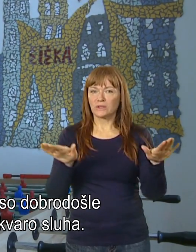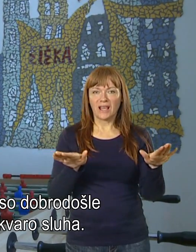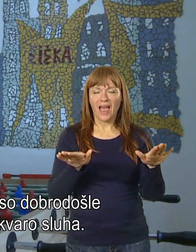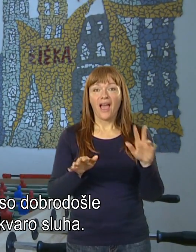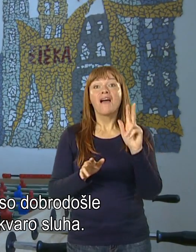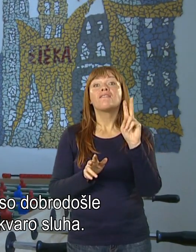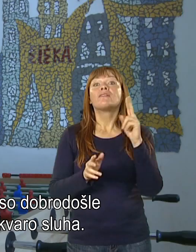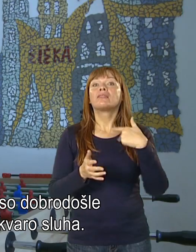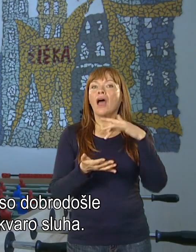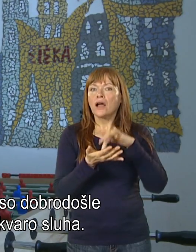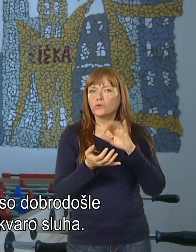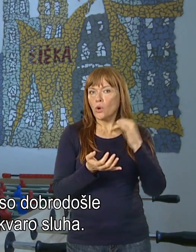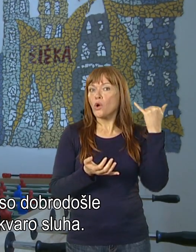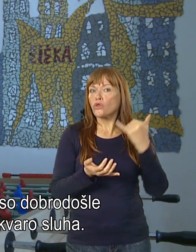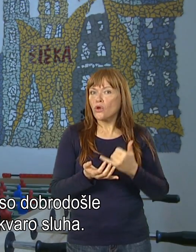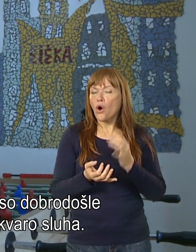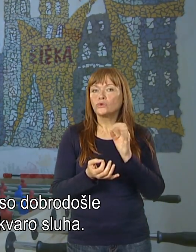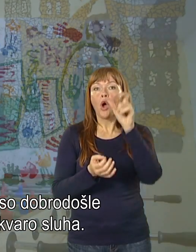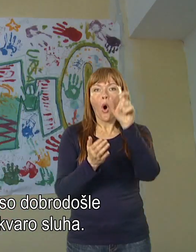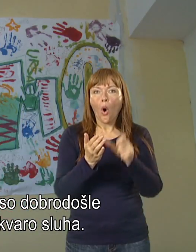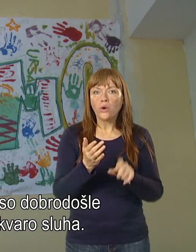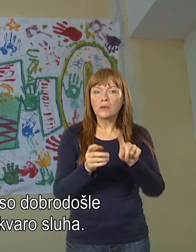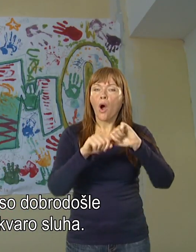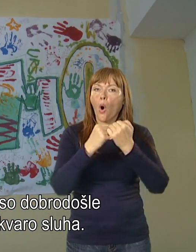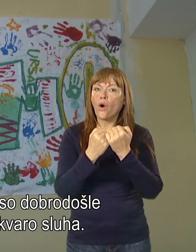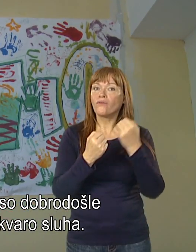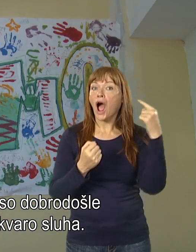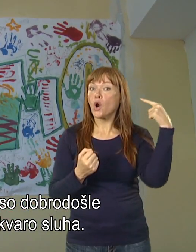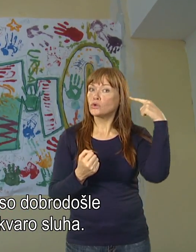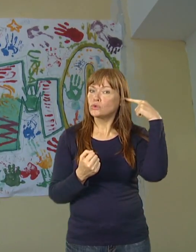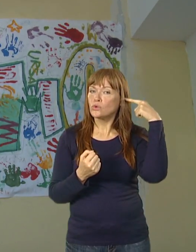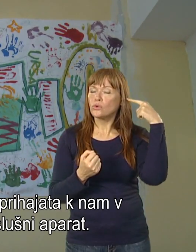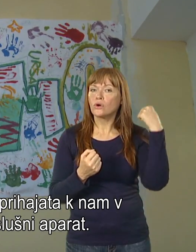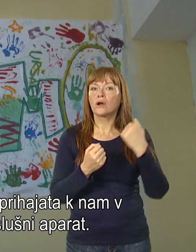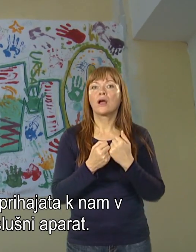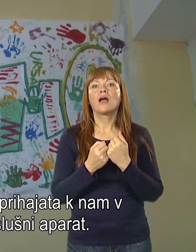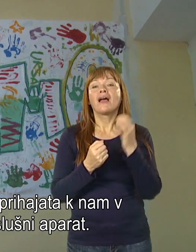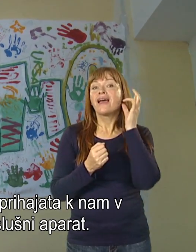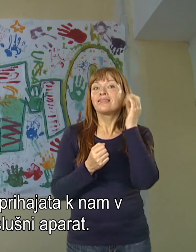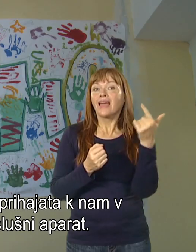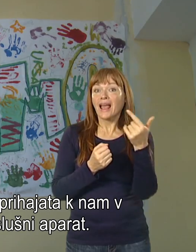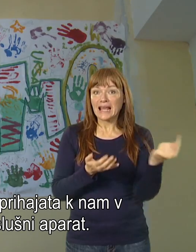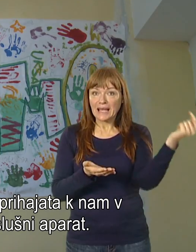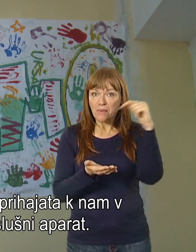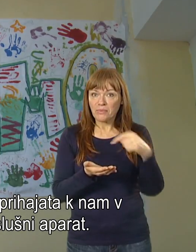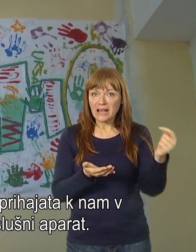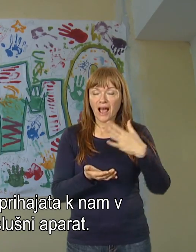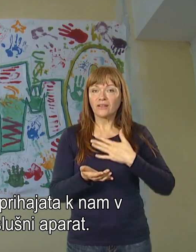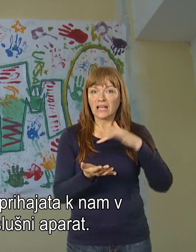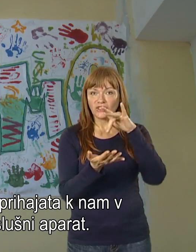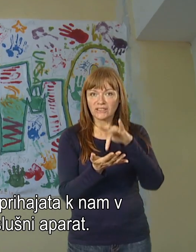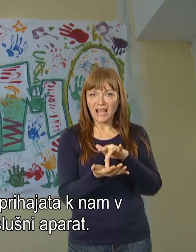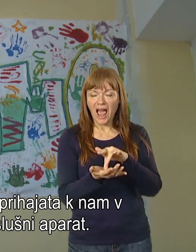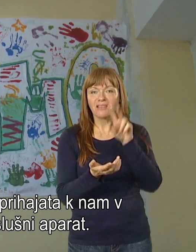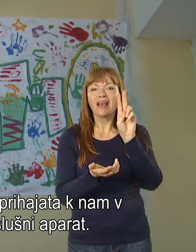je v našem centru dobrodošla tudi oseba, ki ima okvaro sluha. Dekleti, ki prihajata k nam v center